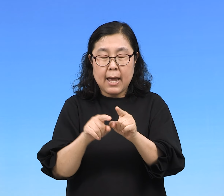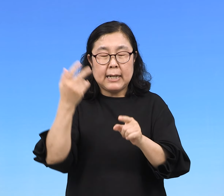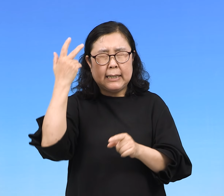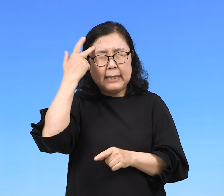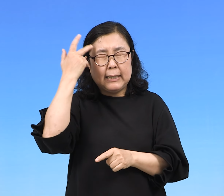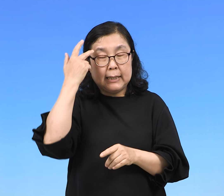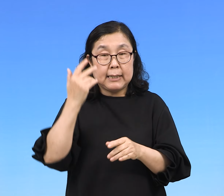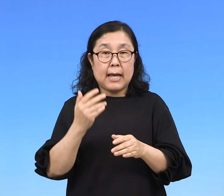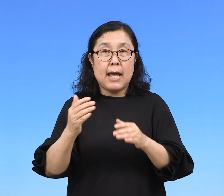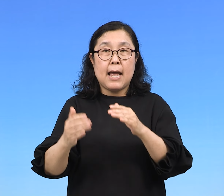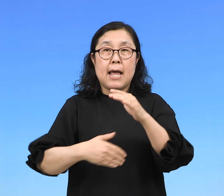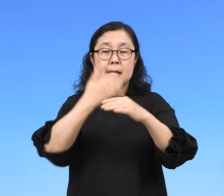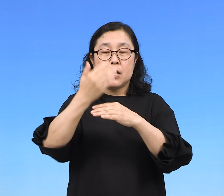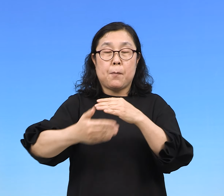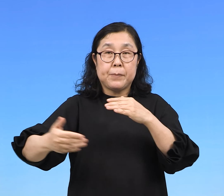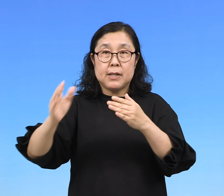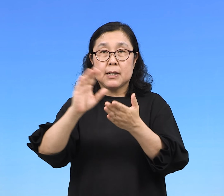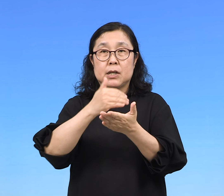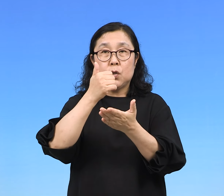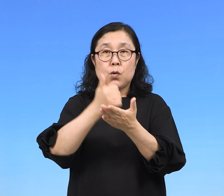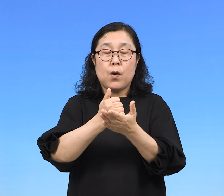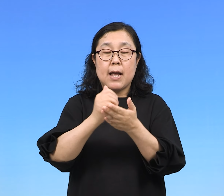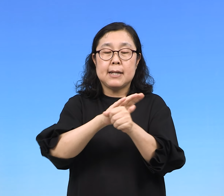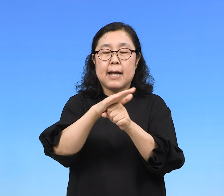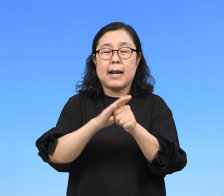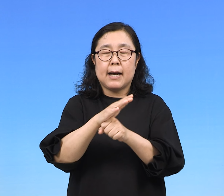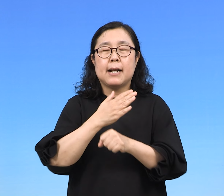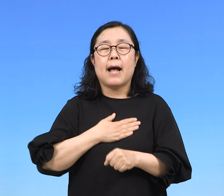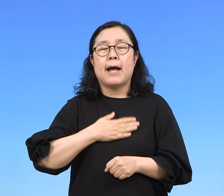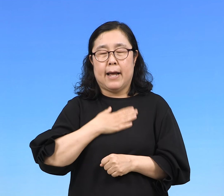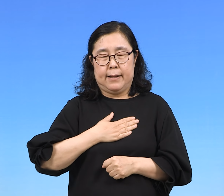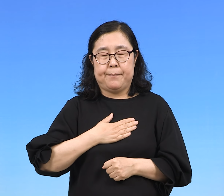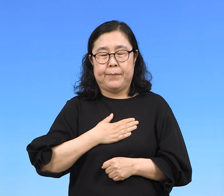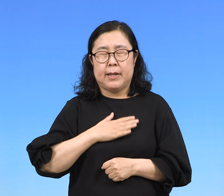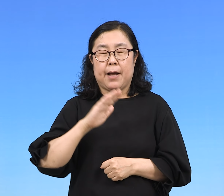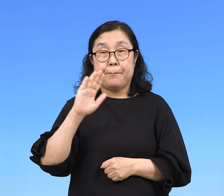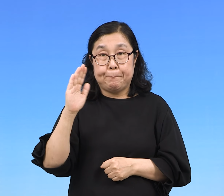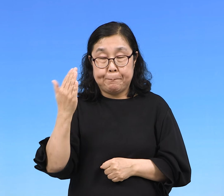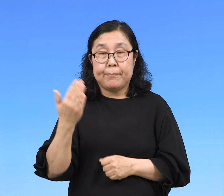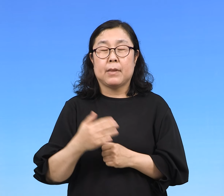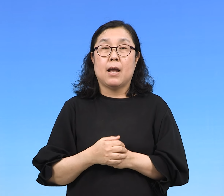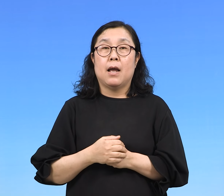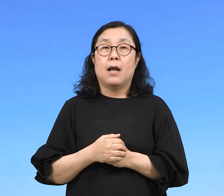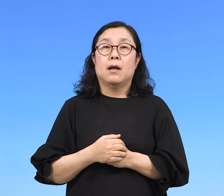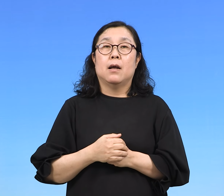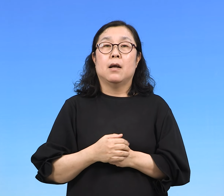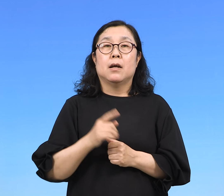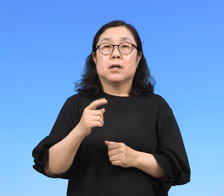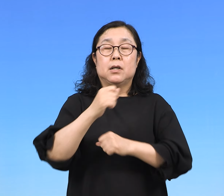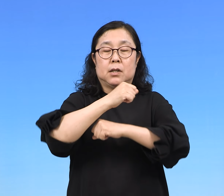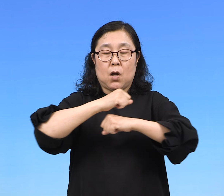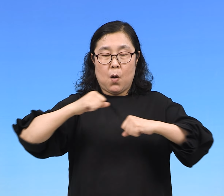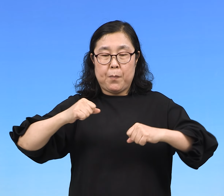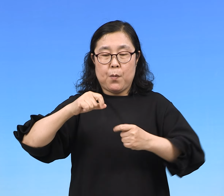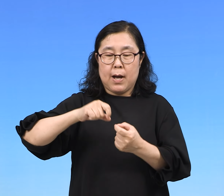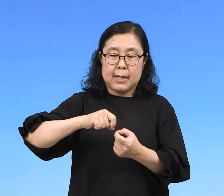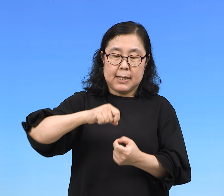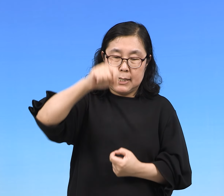알고, 여러분 지식에 넘치는 그리스도의 사랑을 알면 어떤 일이 일어나느냐. 그 다음 19절을 보세요. 이 하나님 아버지의